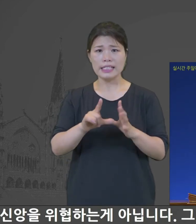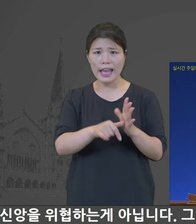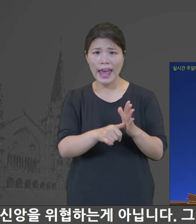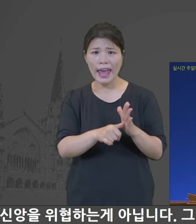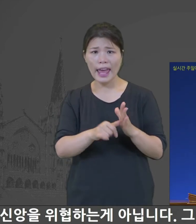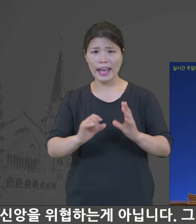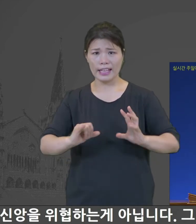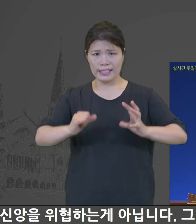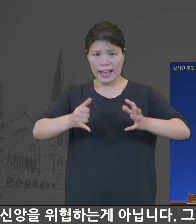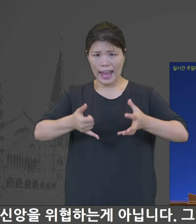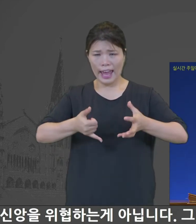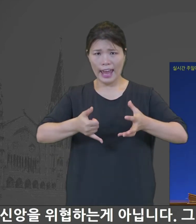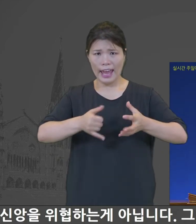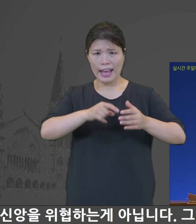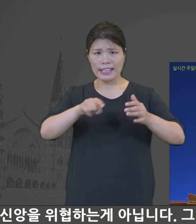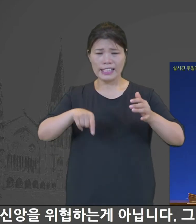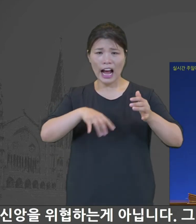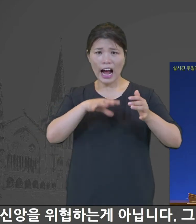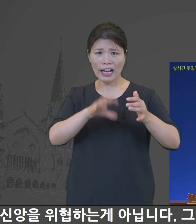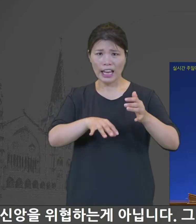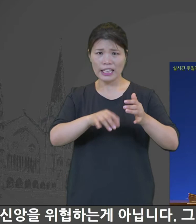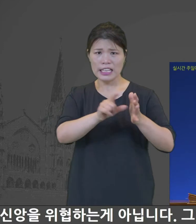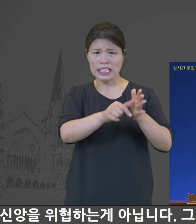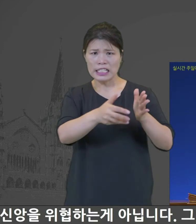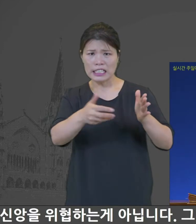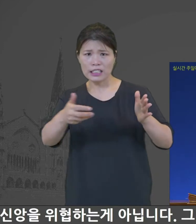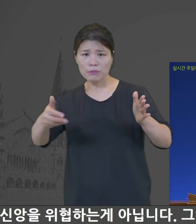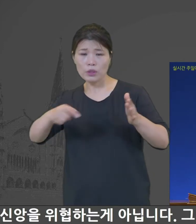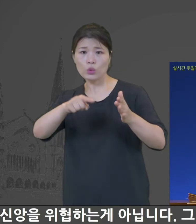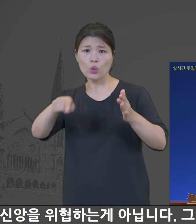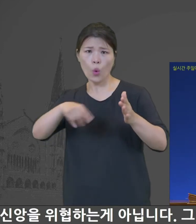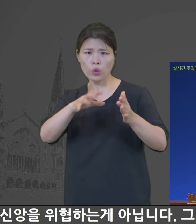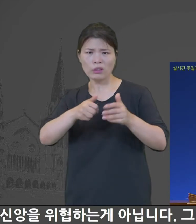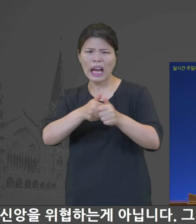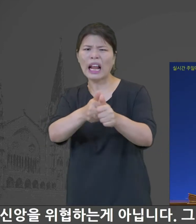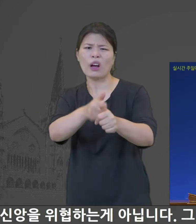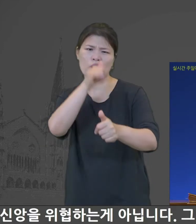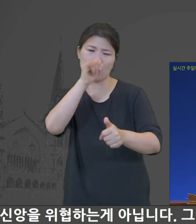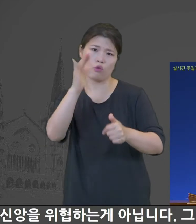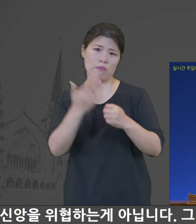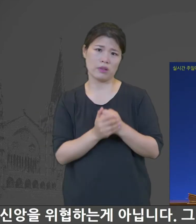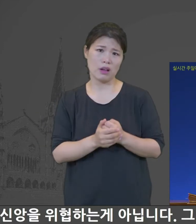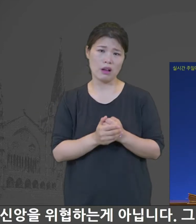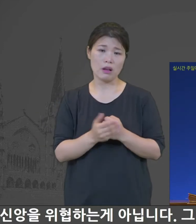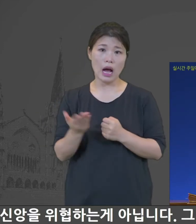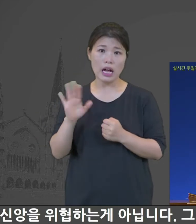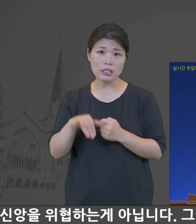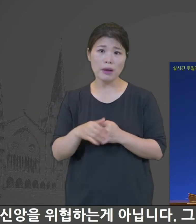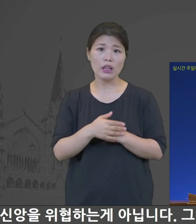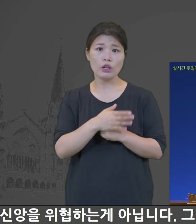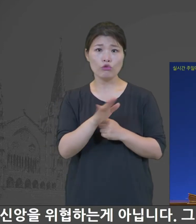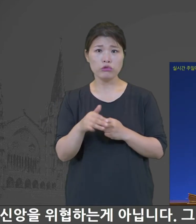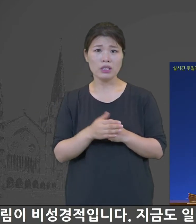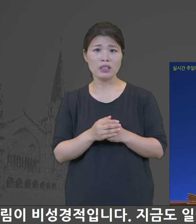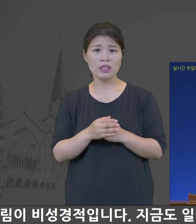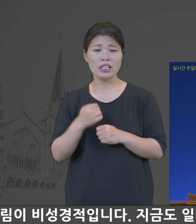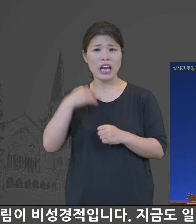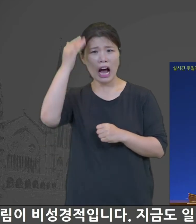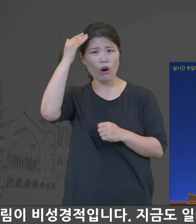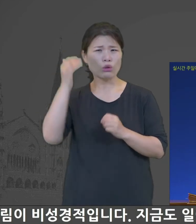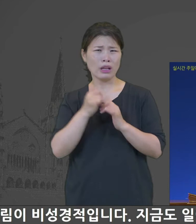믿는 사람도 내가 안 가면 바보 되고 주류에서 벗어나는 것. 근데 우리 민족은 이 주류에서 벗어나는 것을 다른 민족보다 더 힘들어한다는